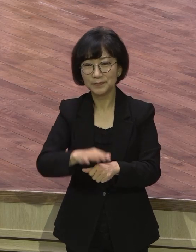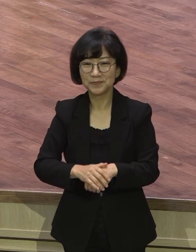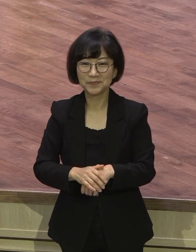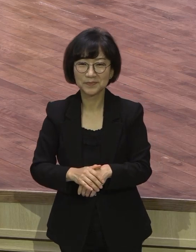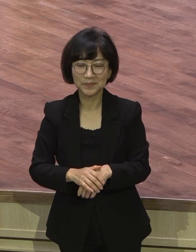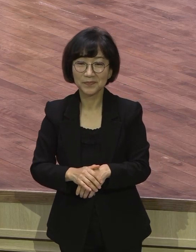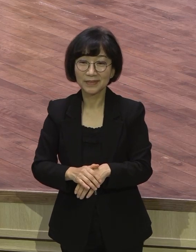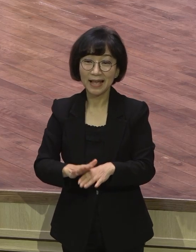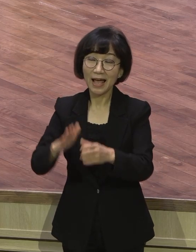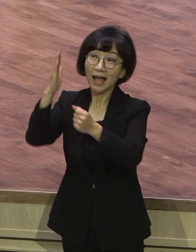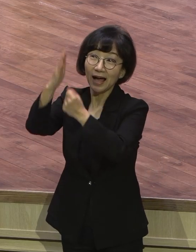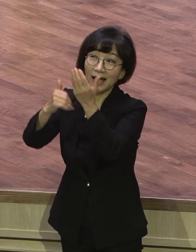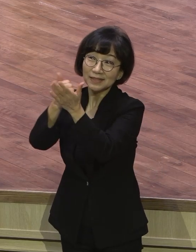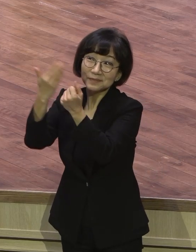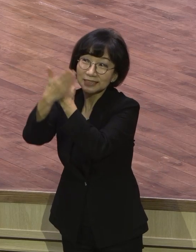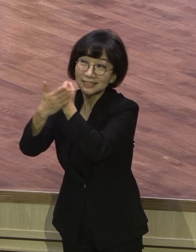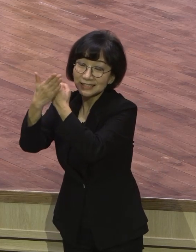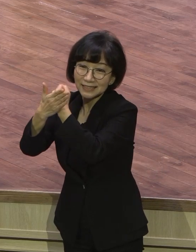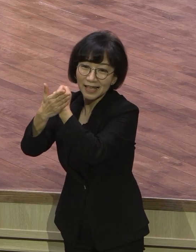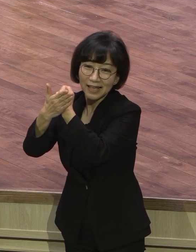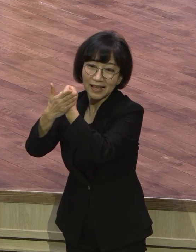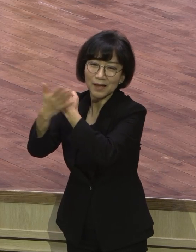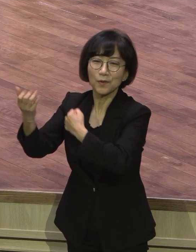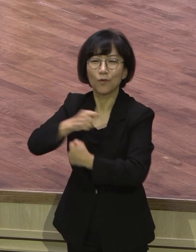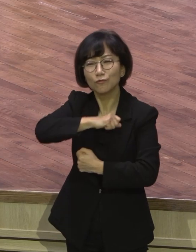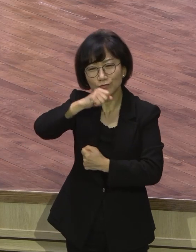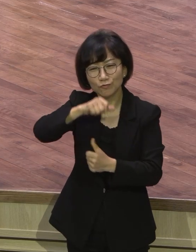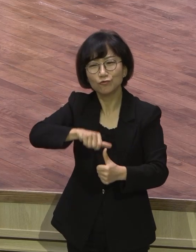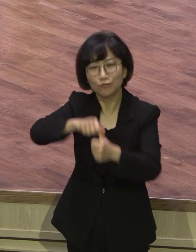하나님의 은혜가 아니고는 우리는